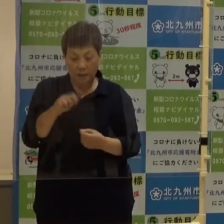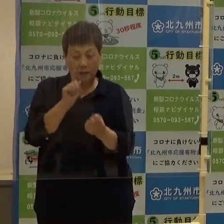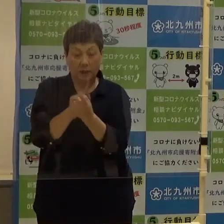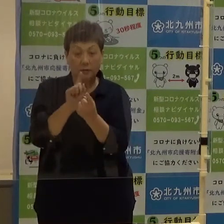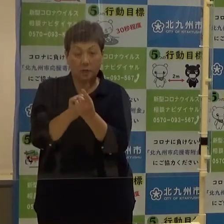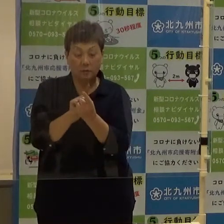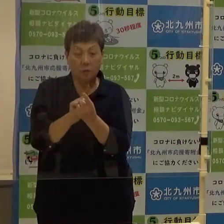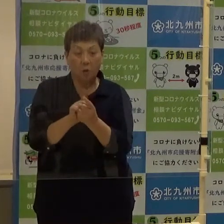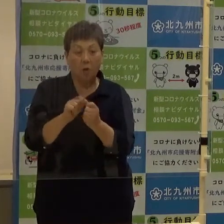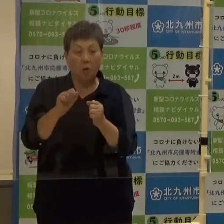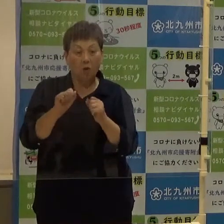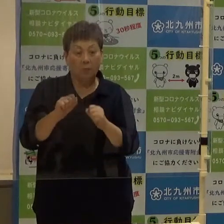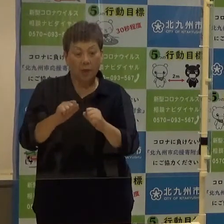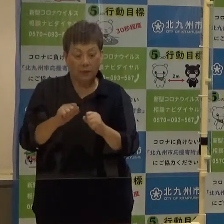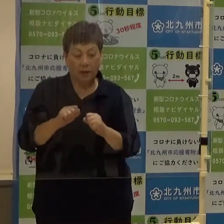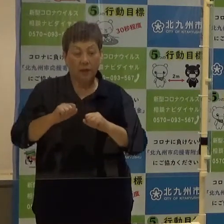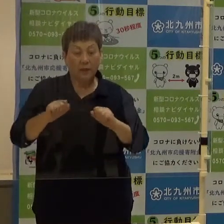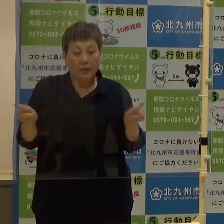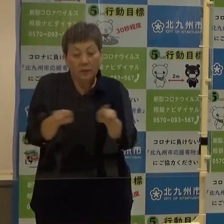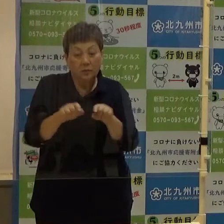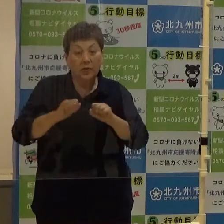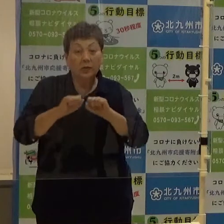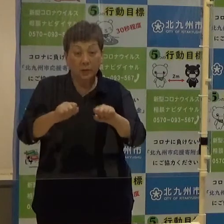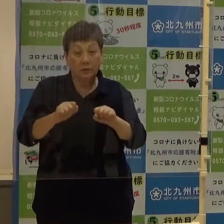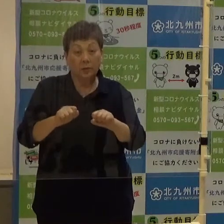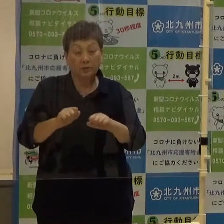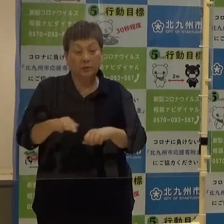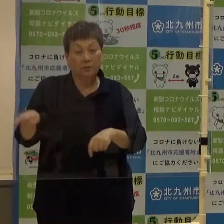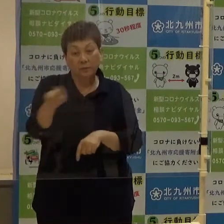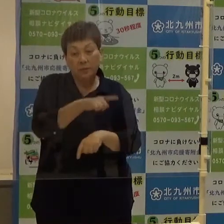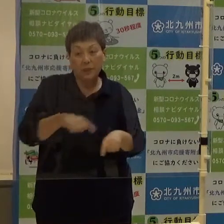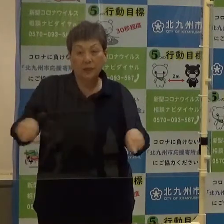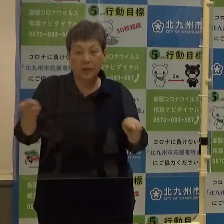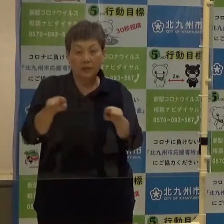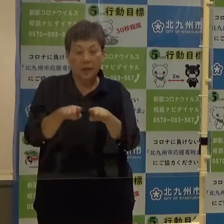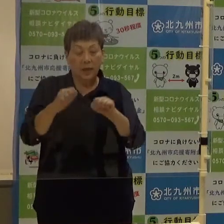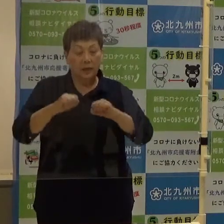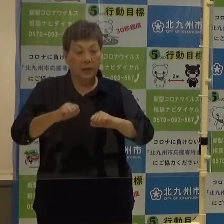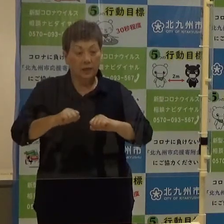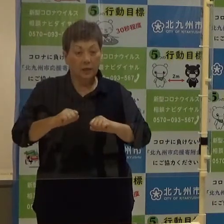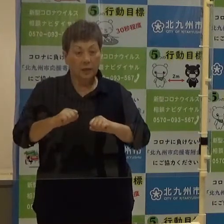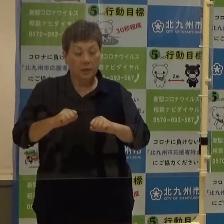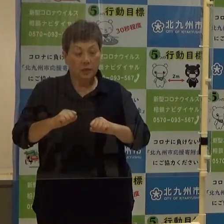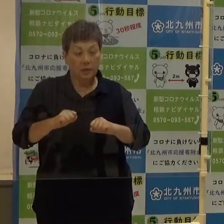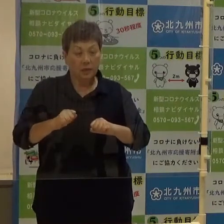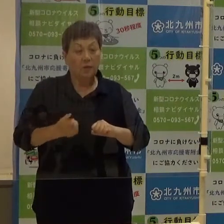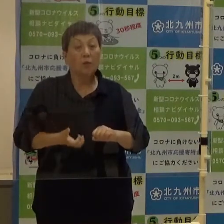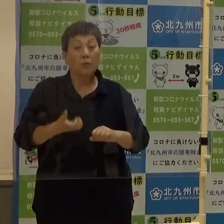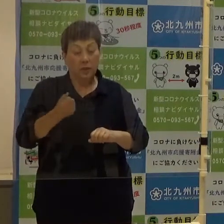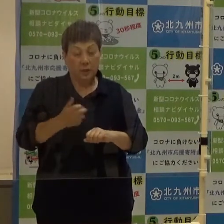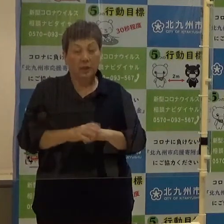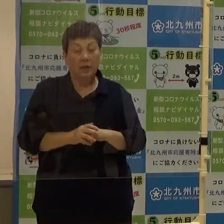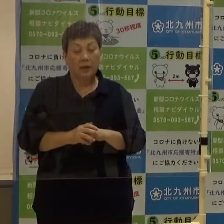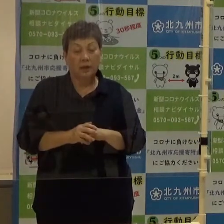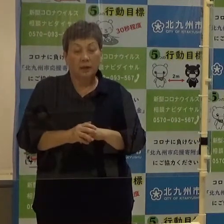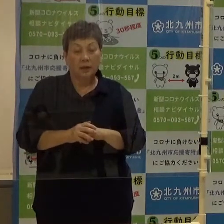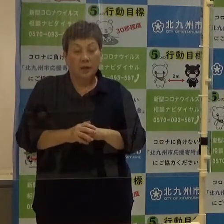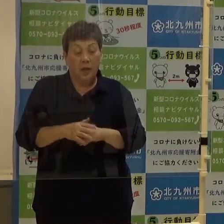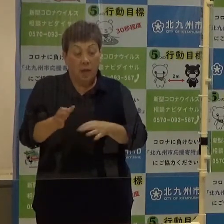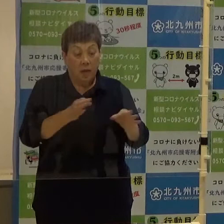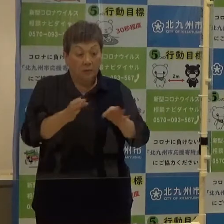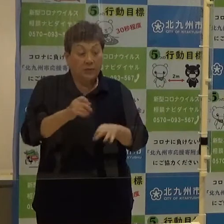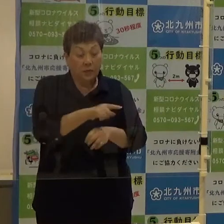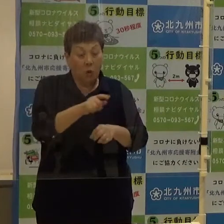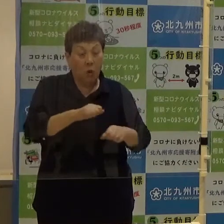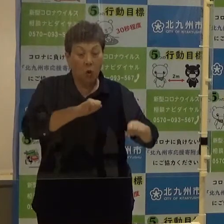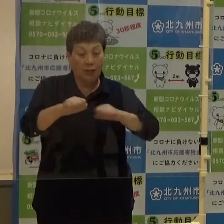ね、頑張ってやりましょうよという、まずはそうやってみんなが元気を出してまたお店の活